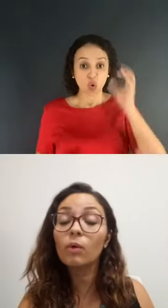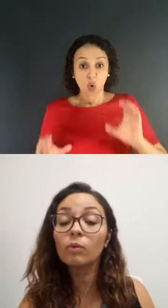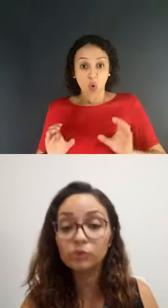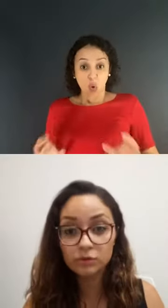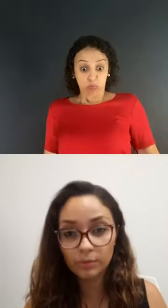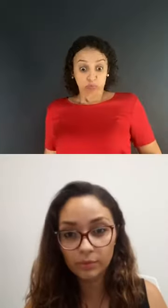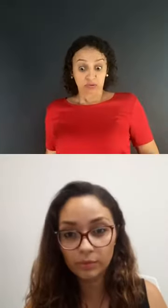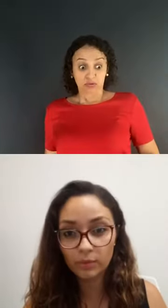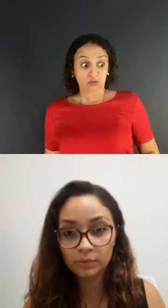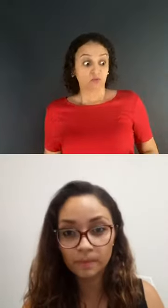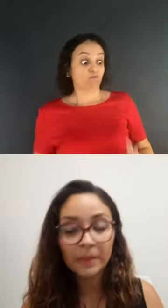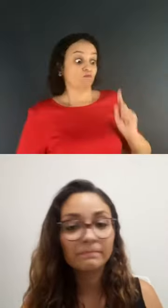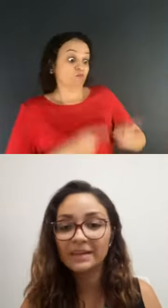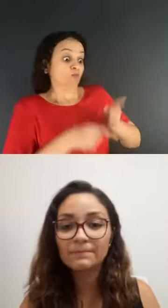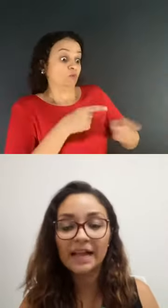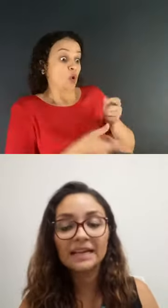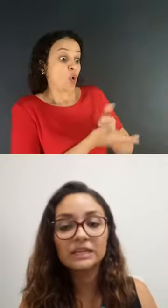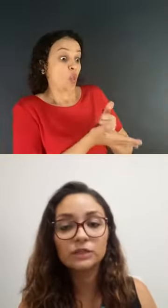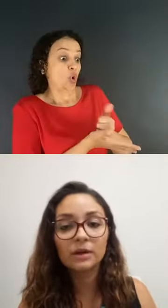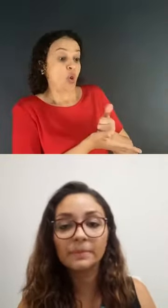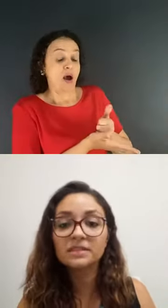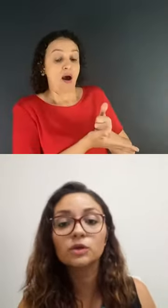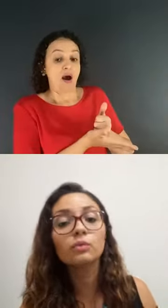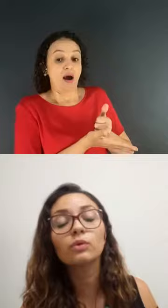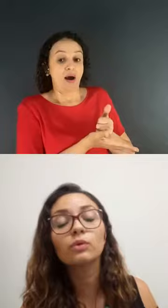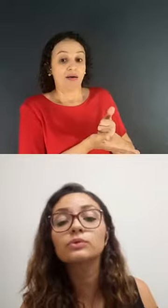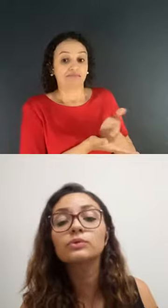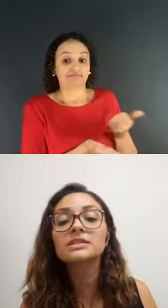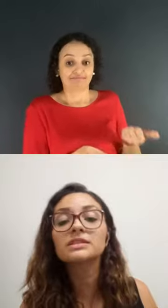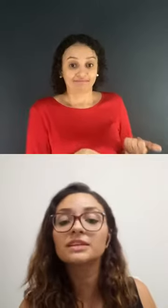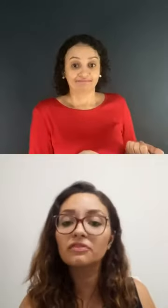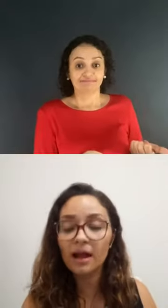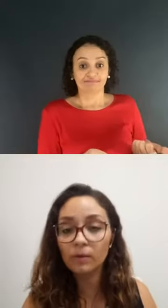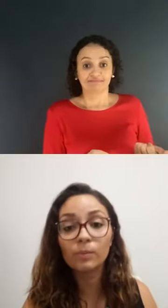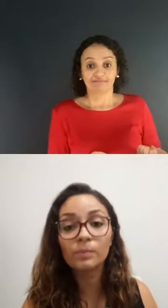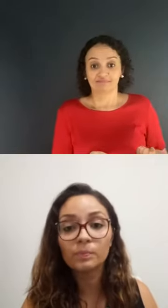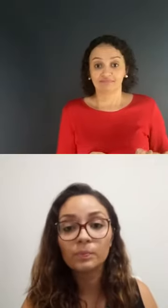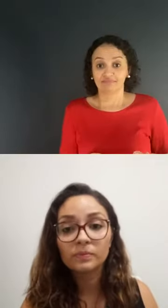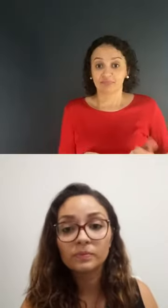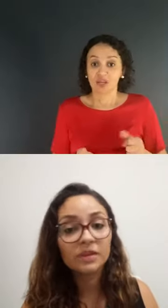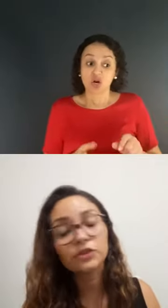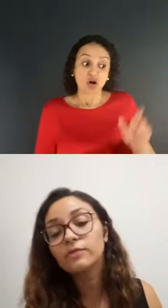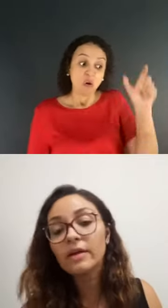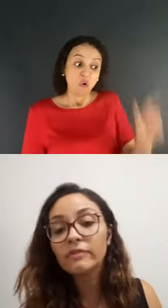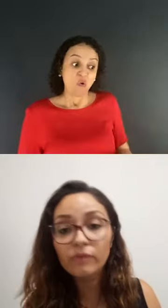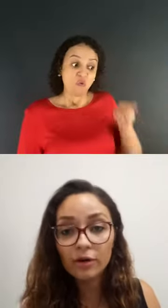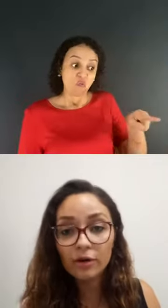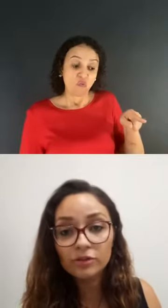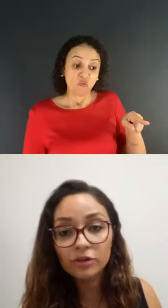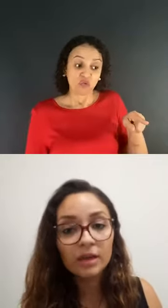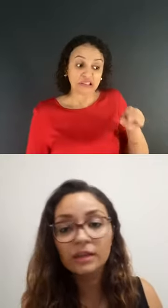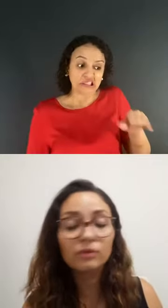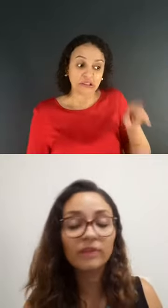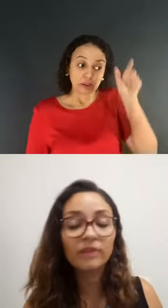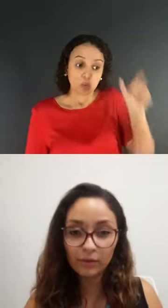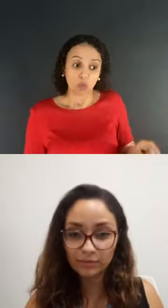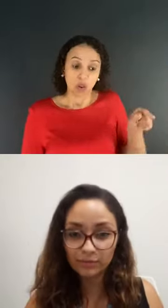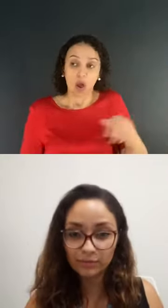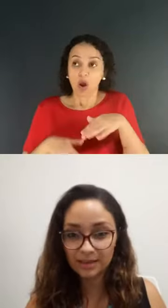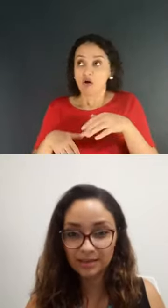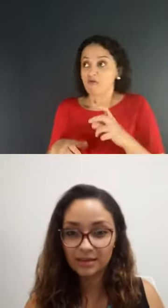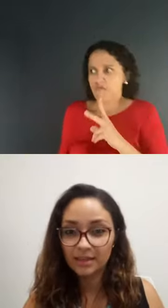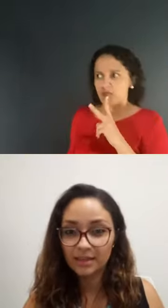ter o controle sobre o outro. Mas para isso, ela precisa que o outro esteja fraco. Se ele estiver forte, ele não